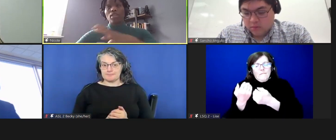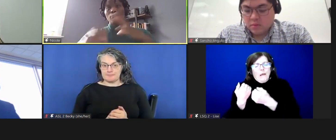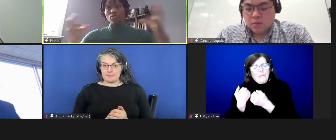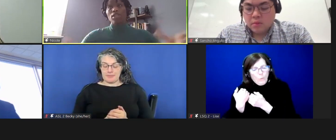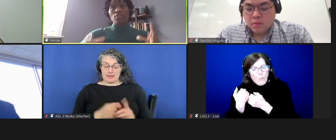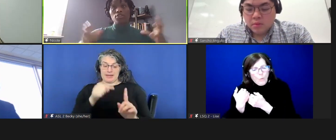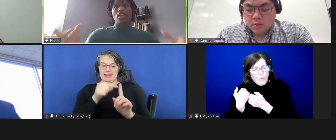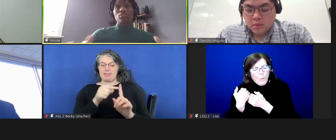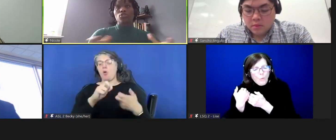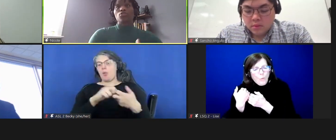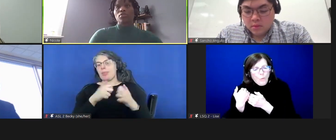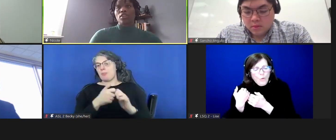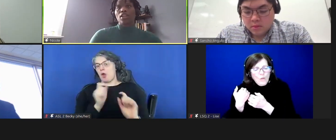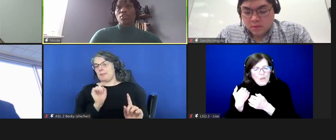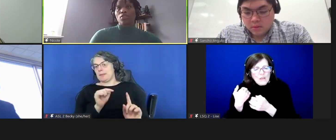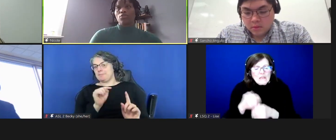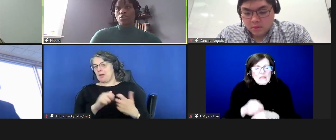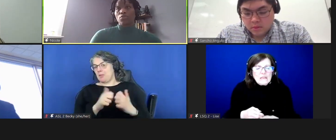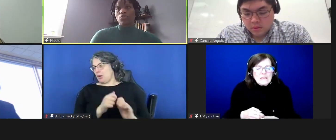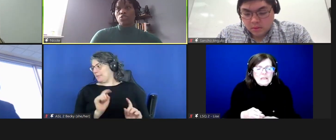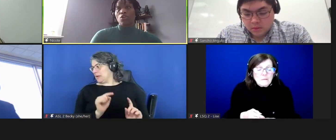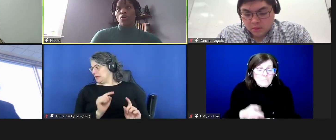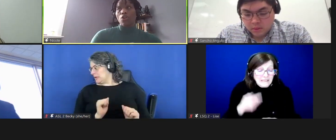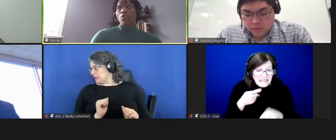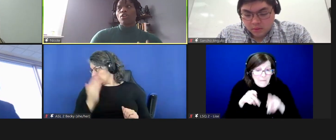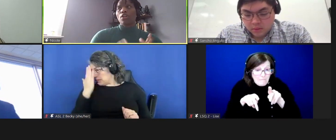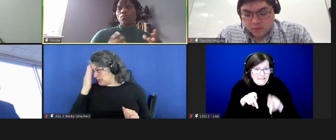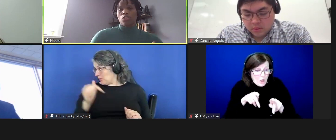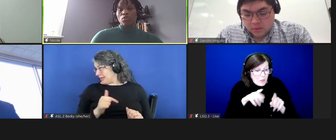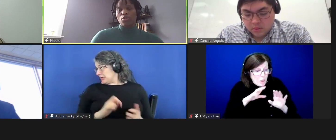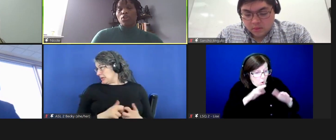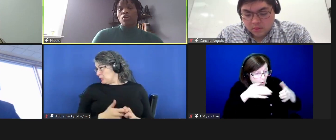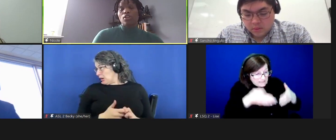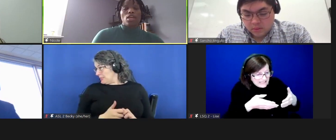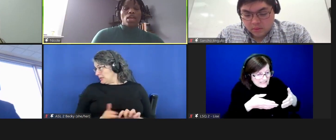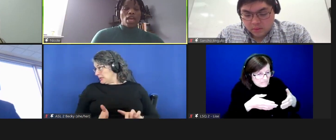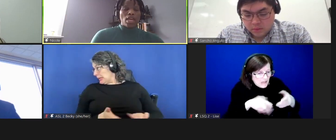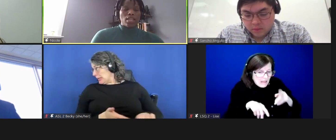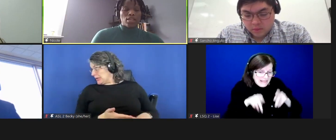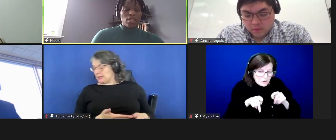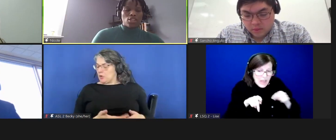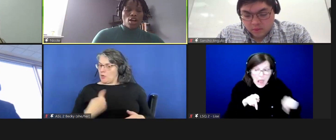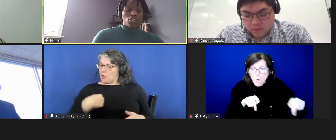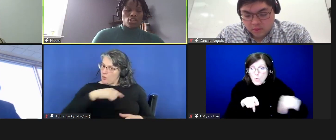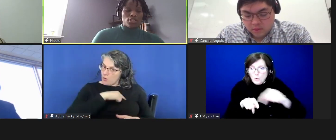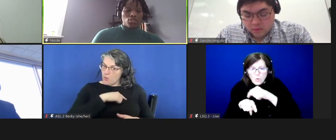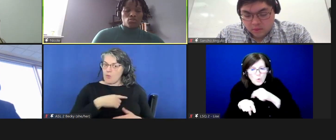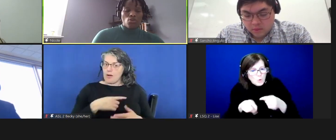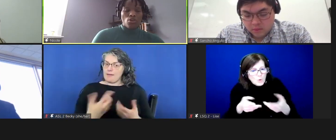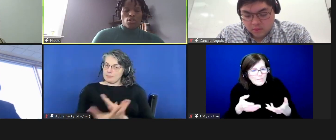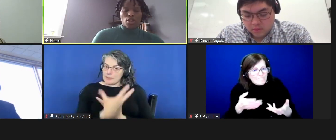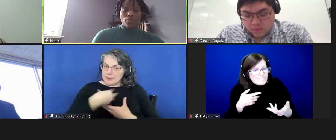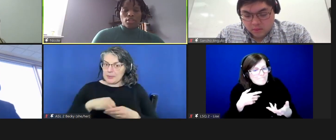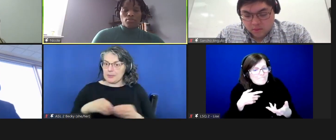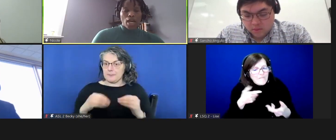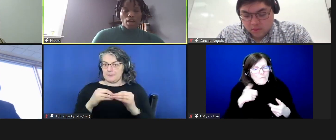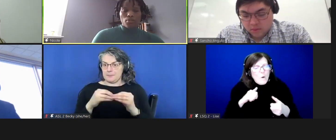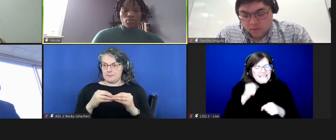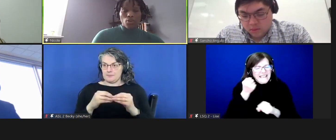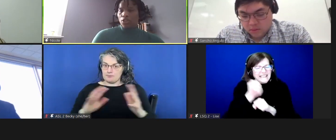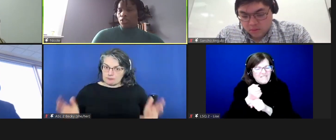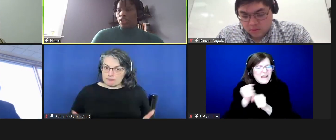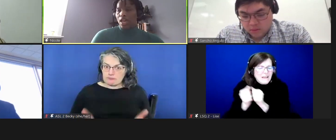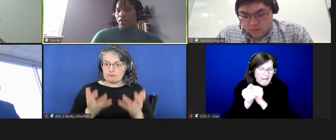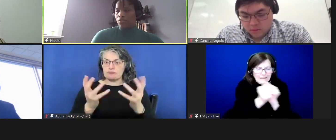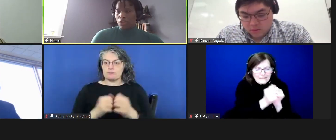à la personne qui est atteinte d'autisme. Je pense essayer de travailler ensemble. Et donc,